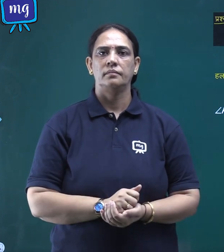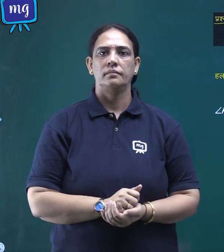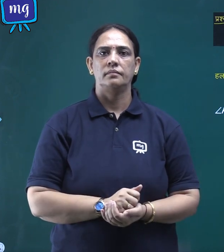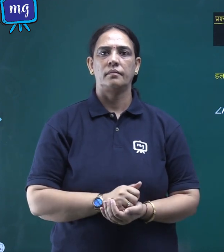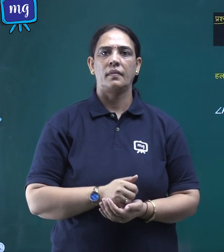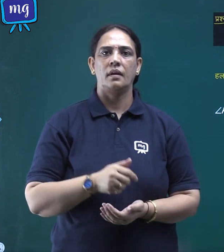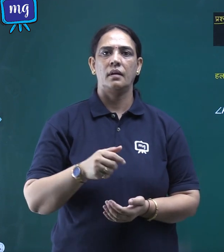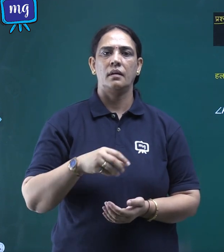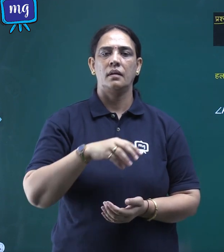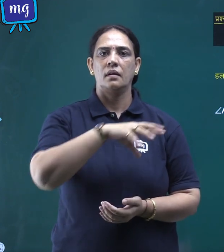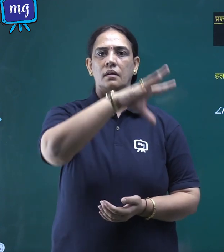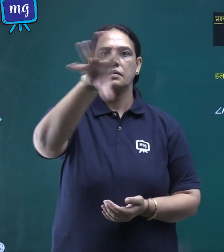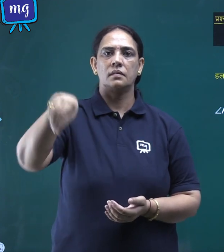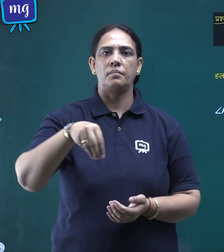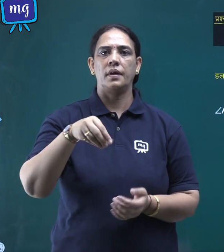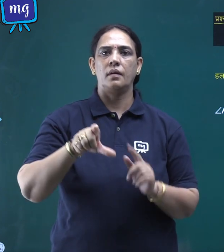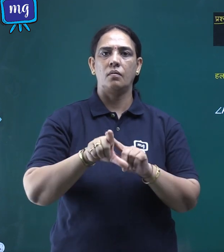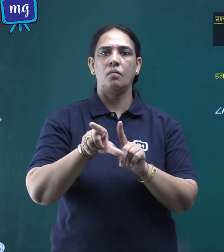सभी कोण